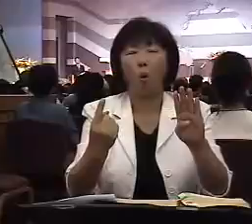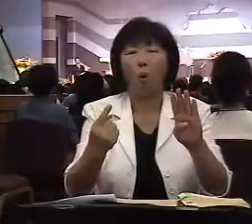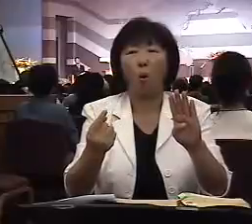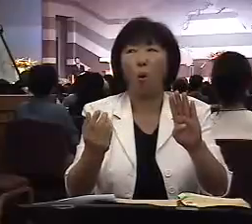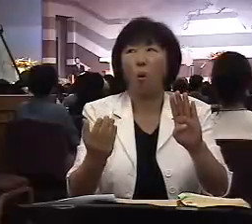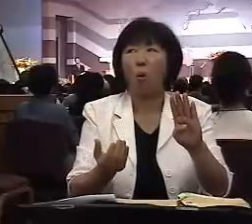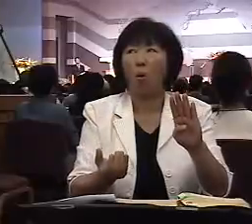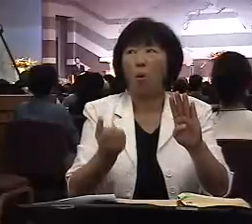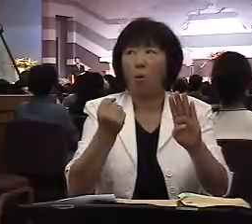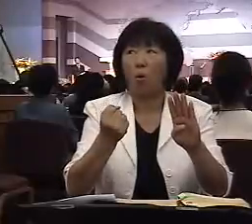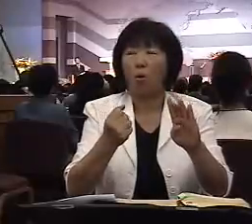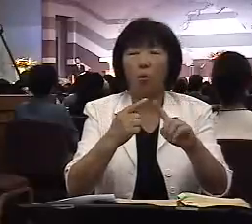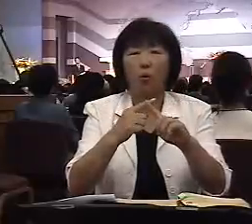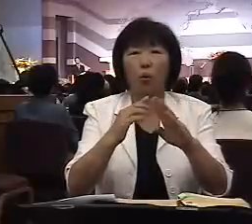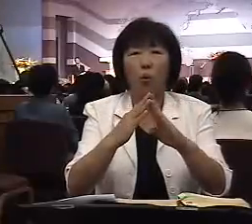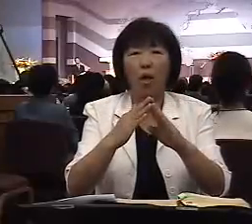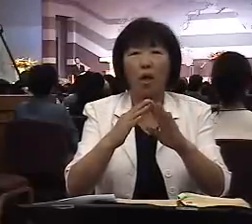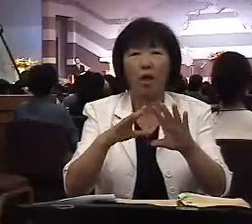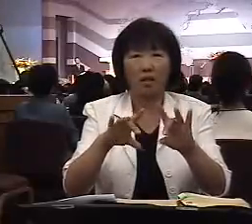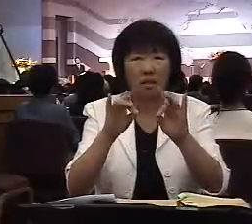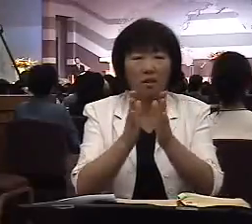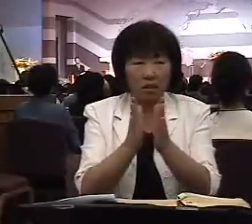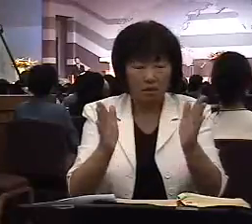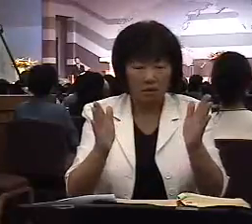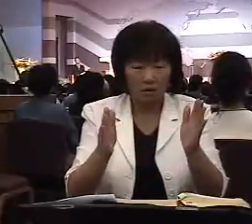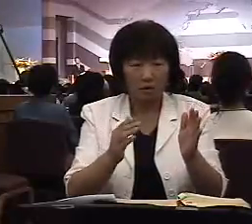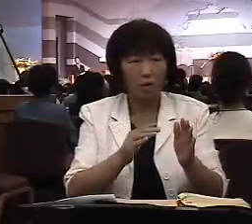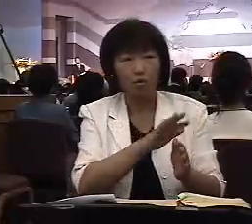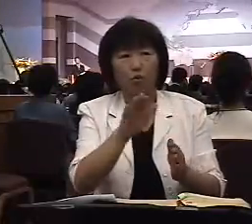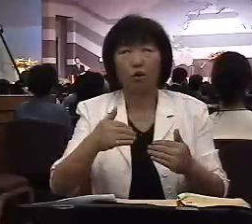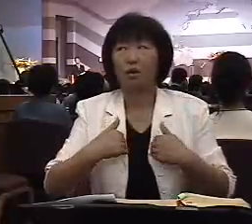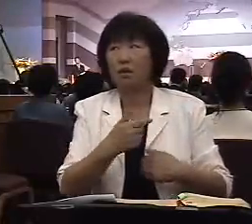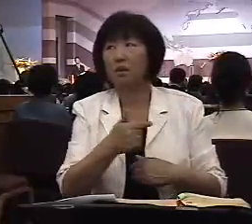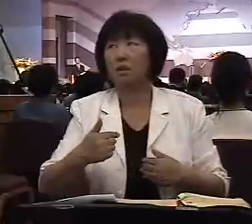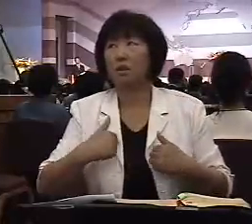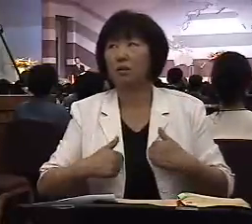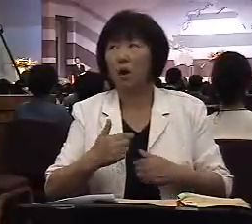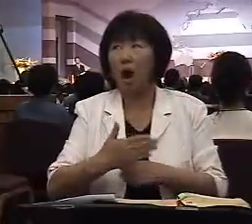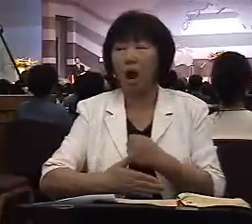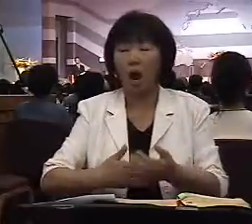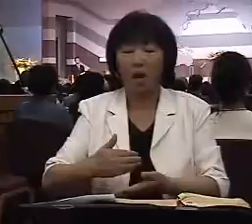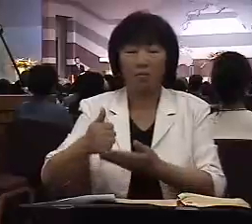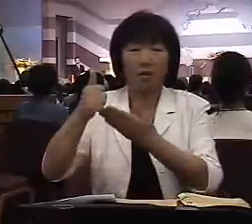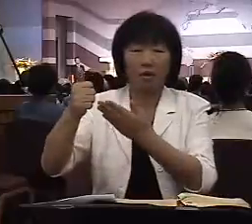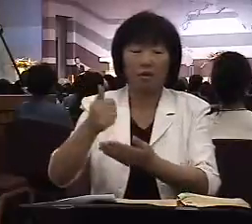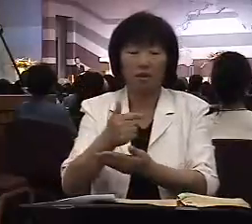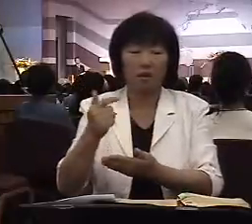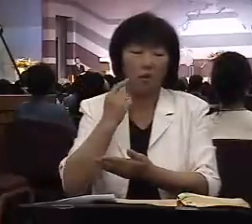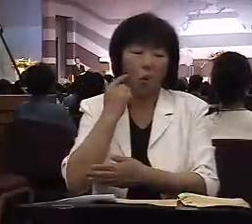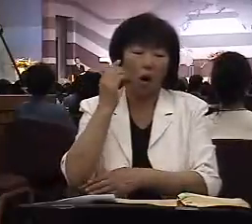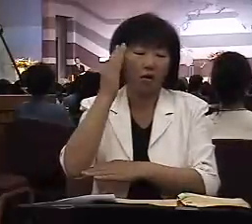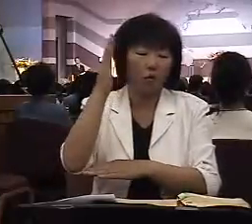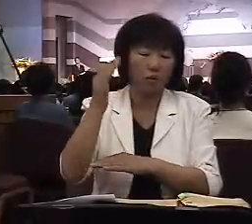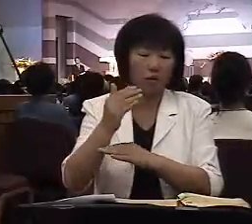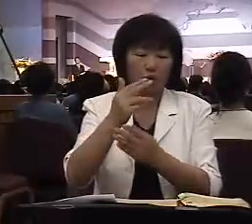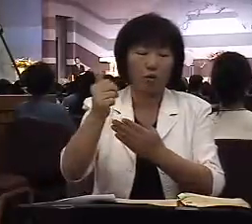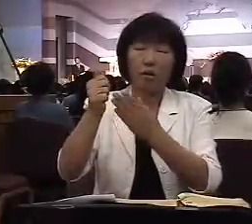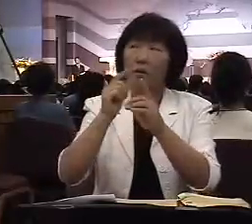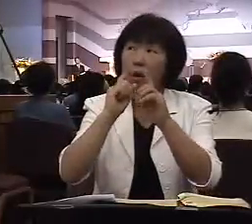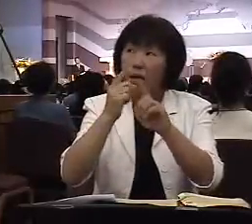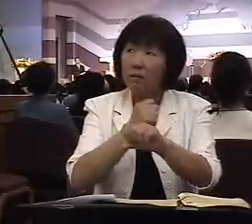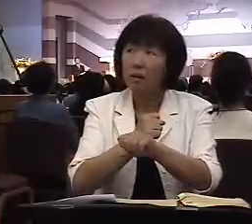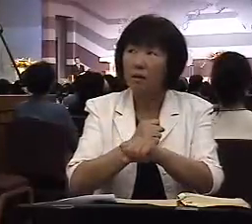교회를 개척할 수 있다는 것은 우리에게 참 큰 기쁨이요 하나님께는 큰 영광이 될 줄로 믿습니다. 주님께서